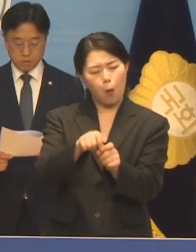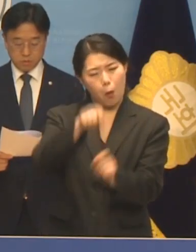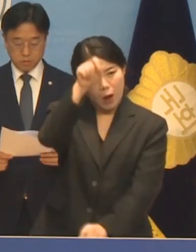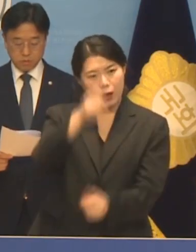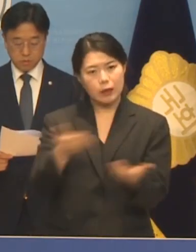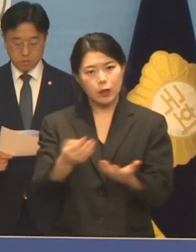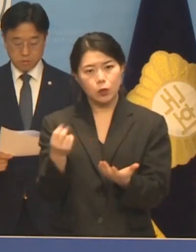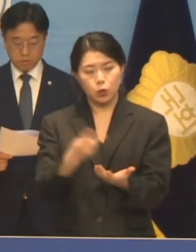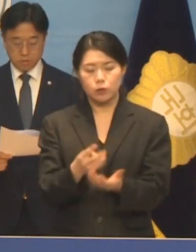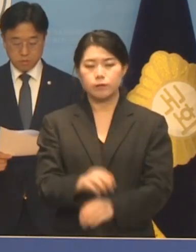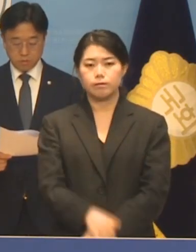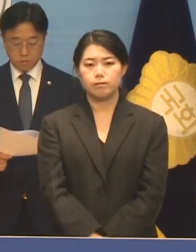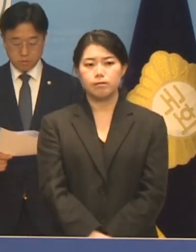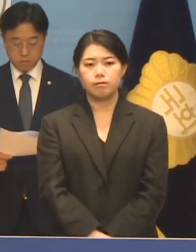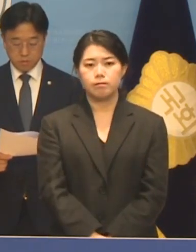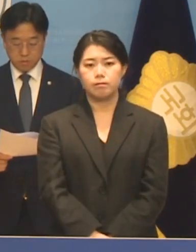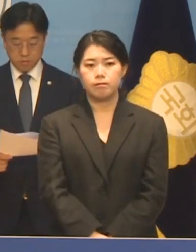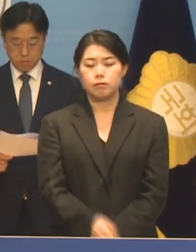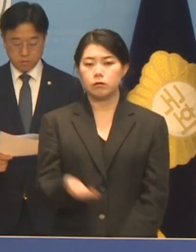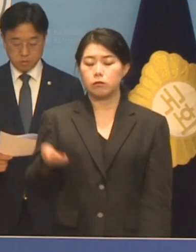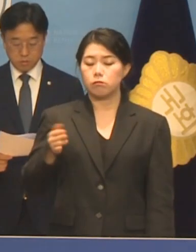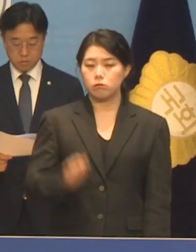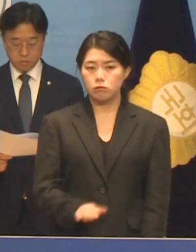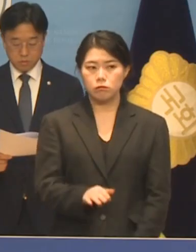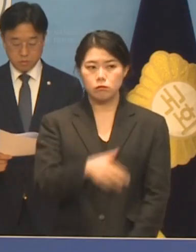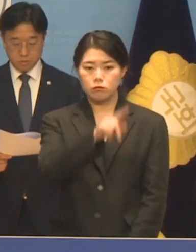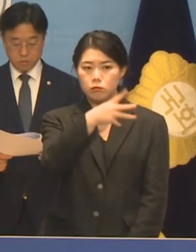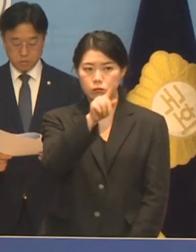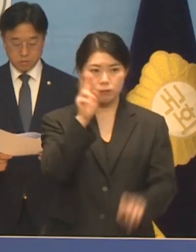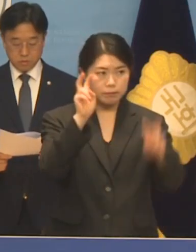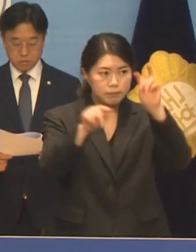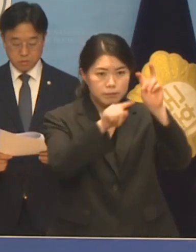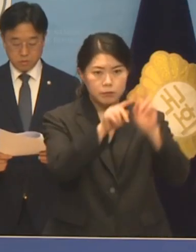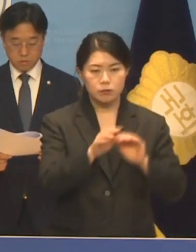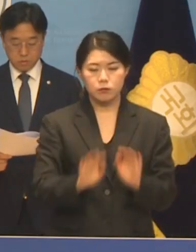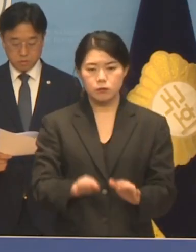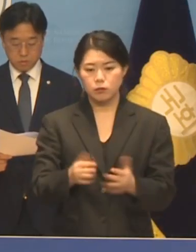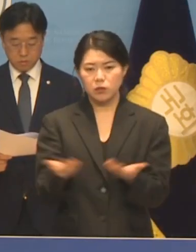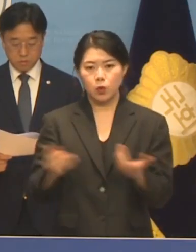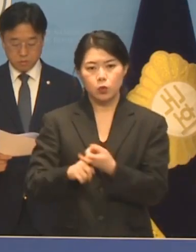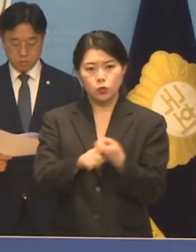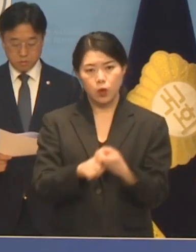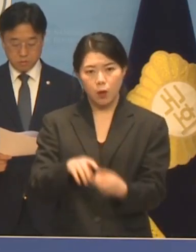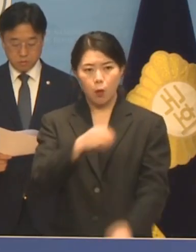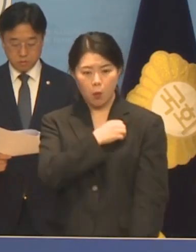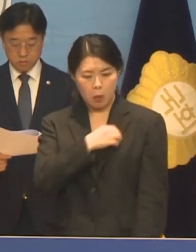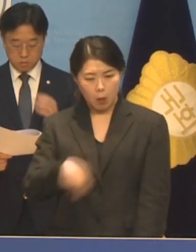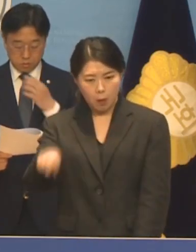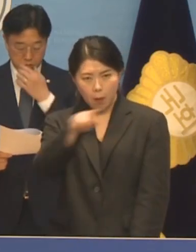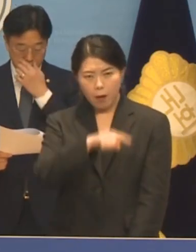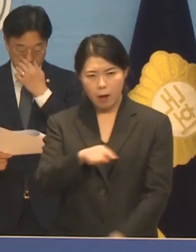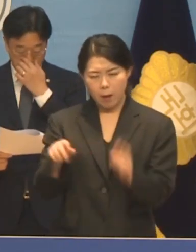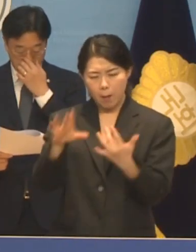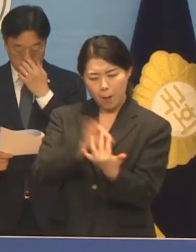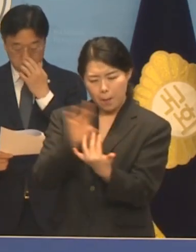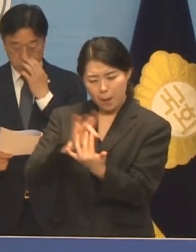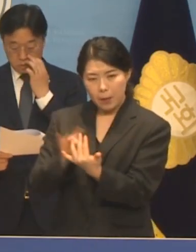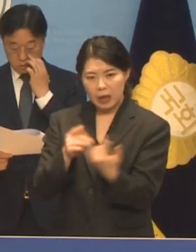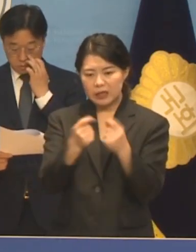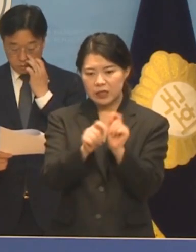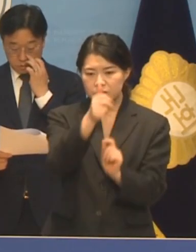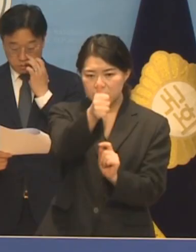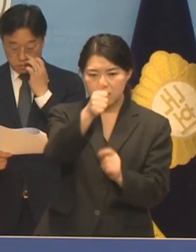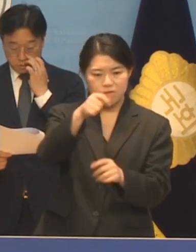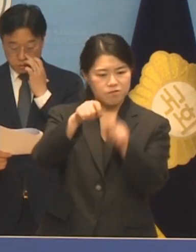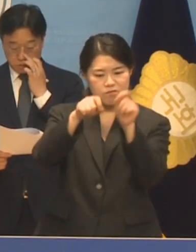대한 전문성도 높습니다. 그럼에도 불구하고 카라 사측은 노동조합 핵심 조합원들을 골라서 갖은 이유를 붙여 팀장에서